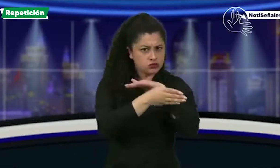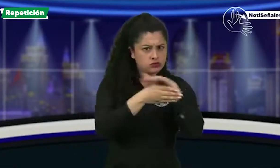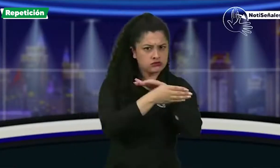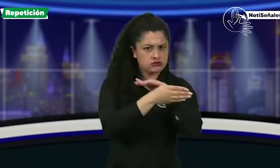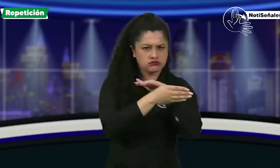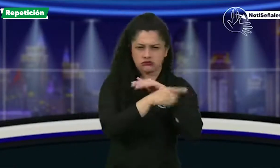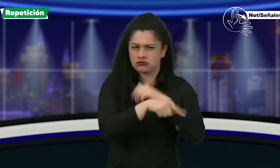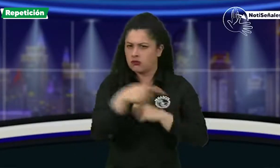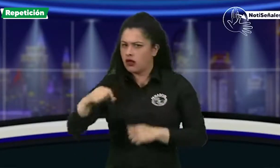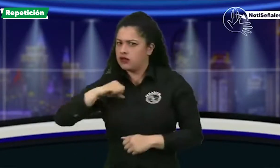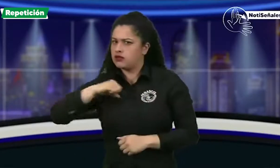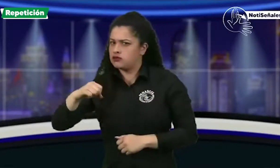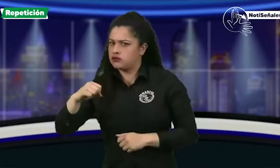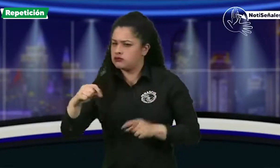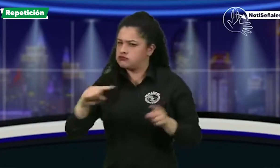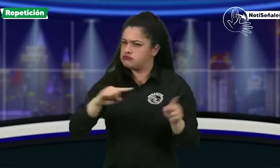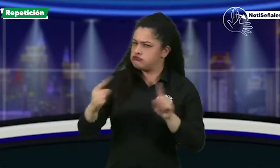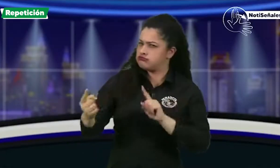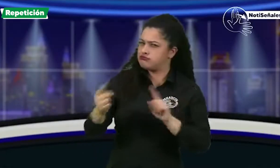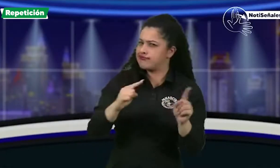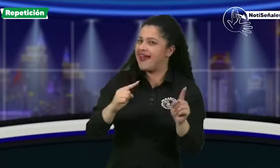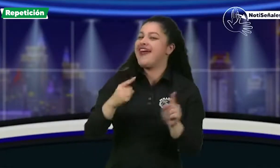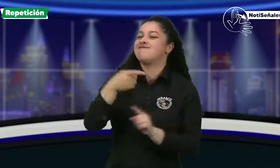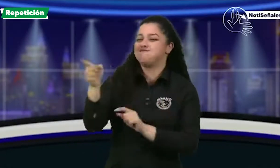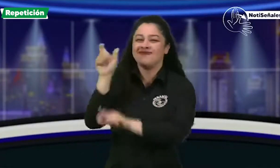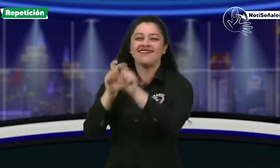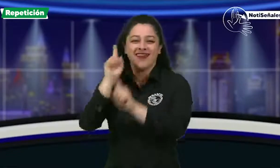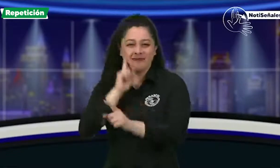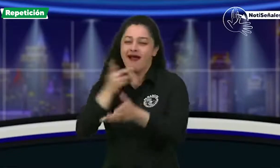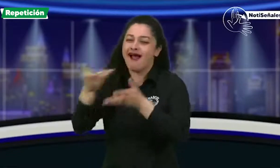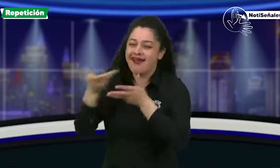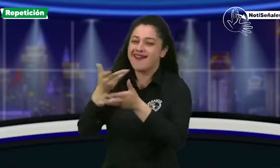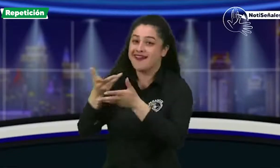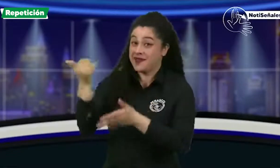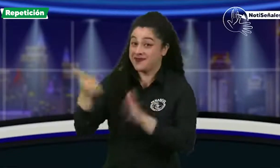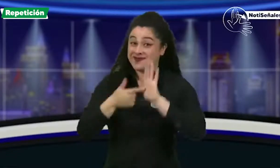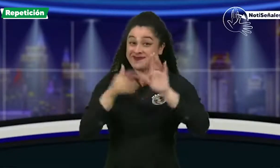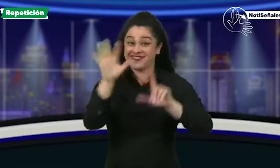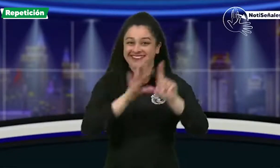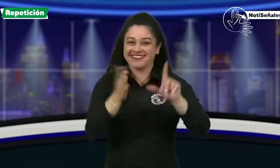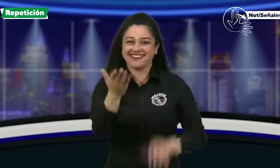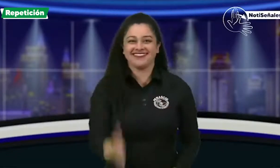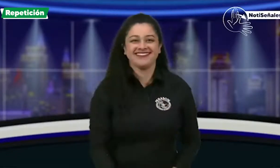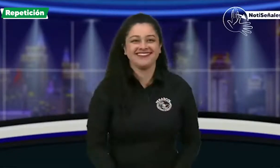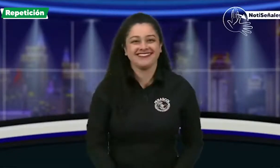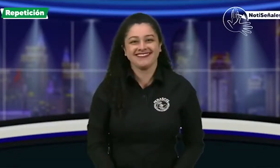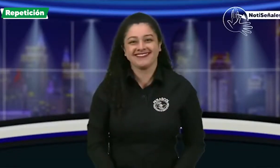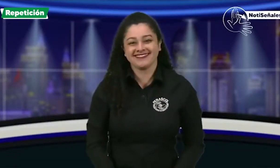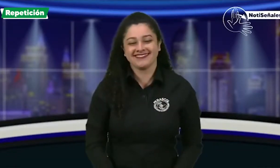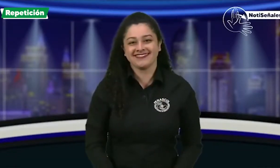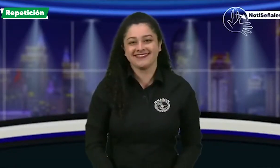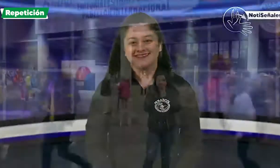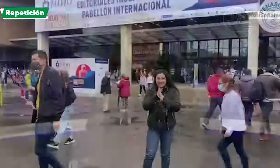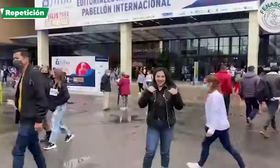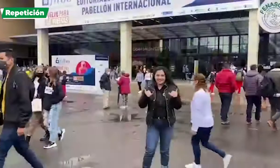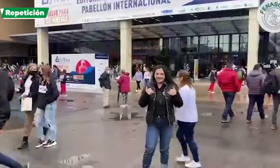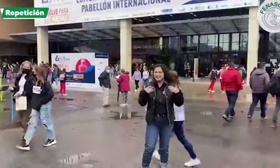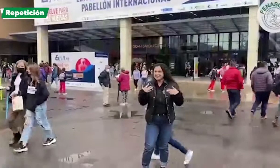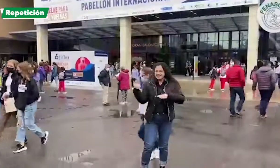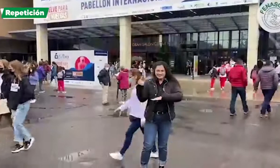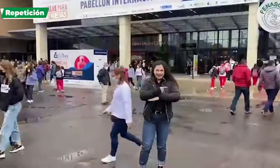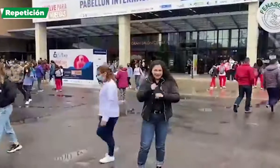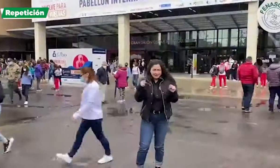hicimos estas preguntas en relación a la accesibilidad y los derechos Estuvimos hablando con ellos Aquí está el video Es